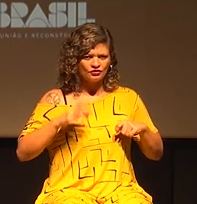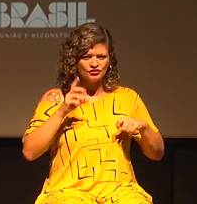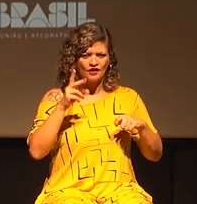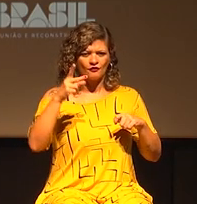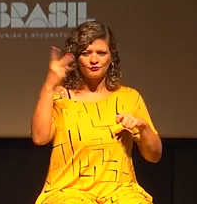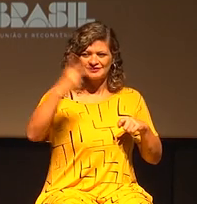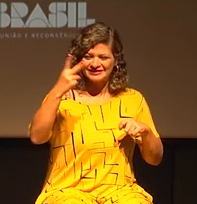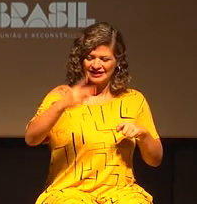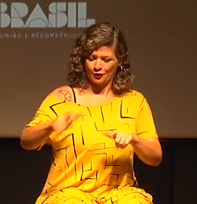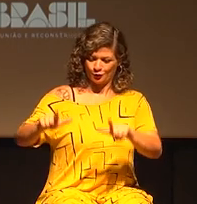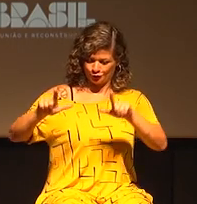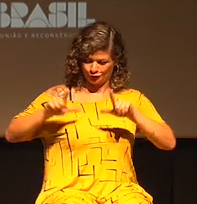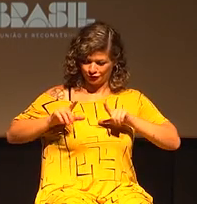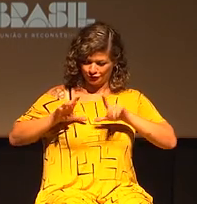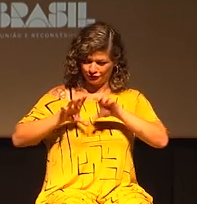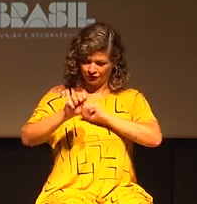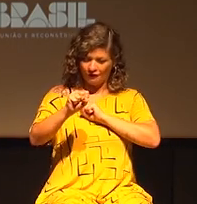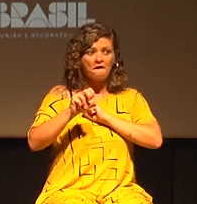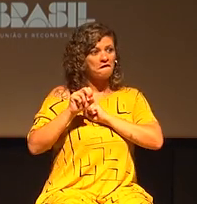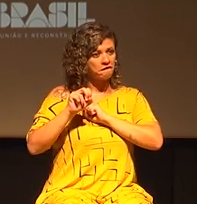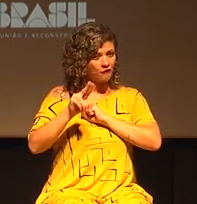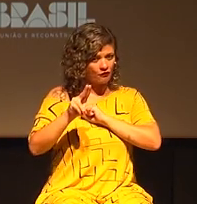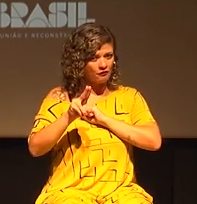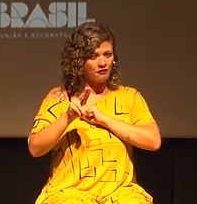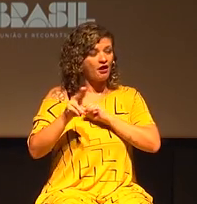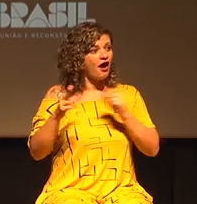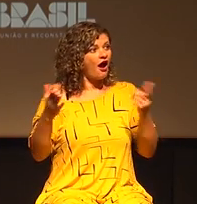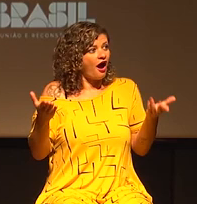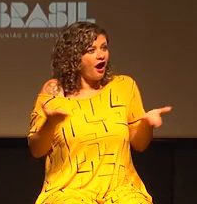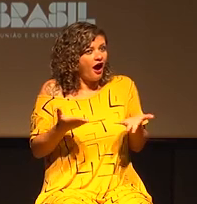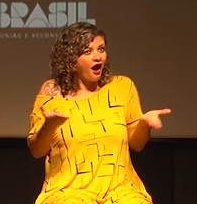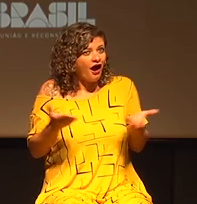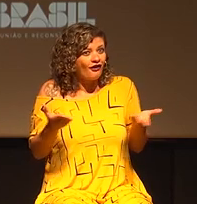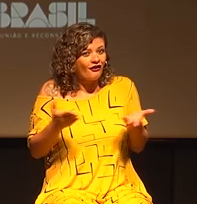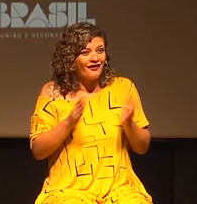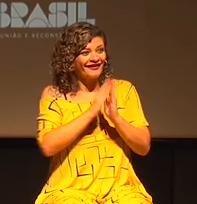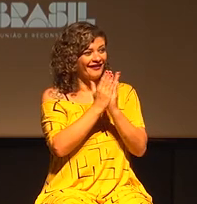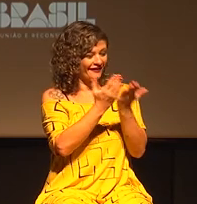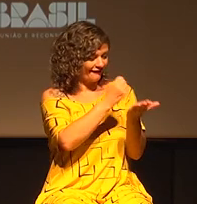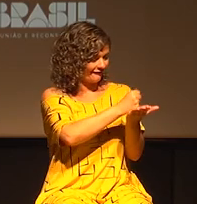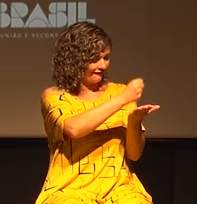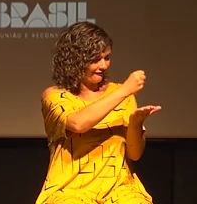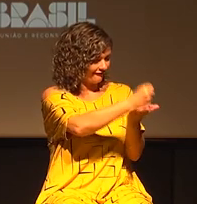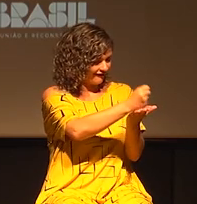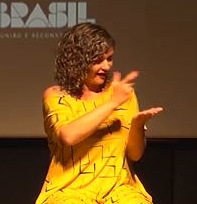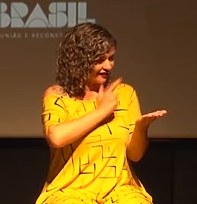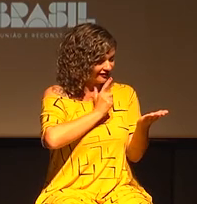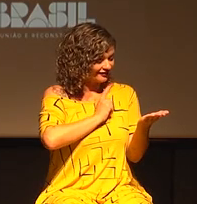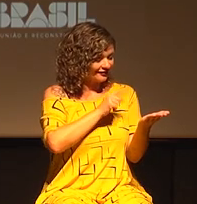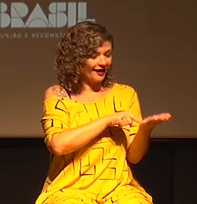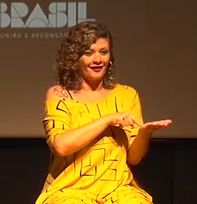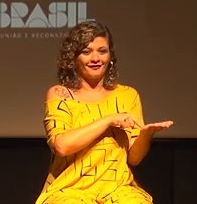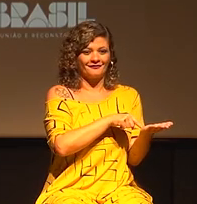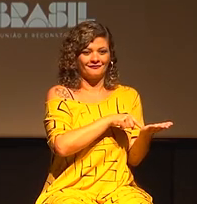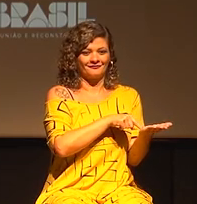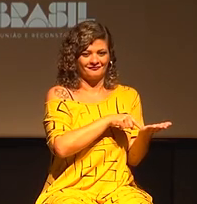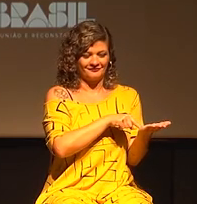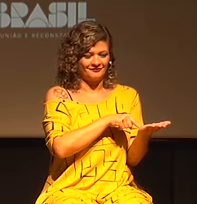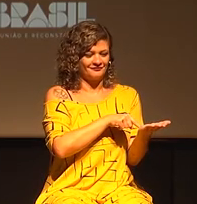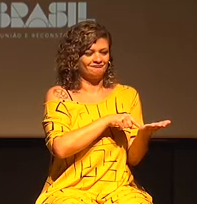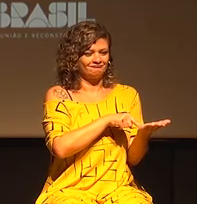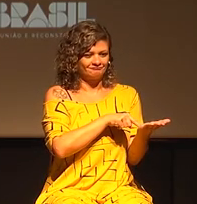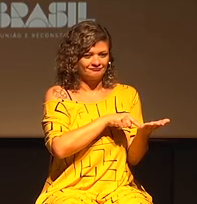diploma e e agora eu vou ter carteira registrada aí isso é muito